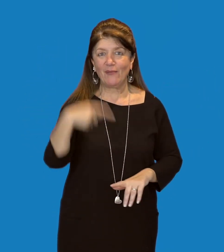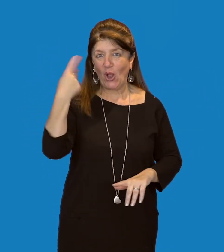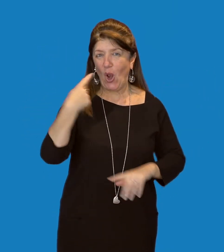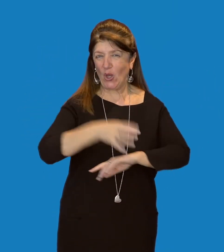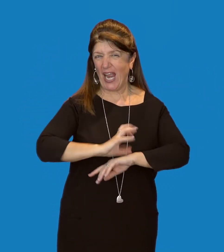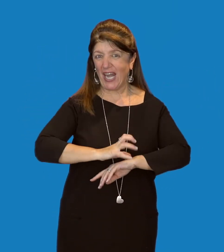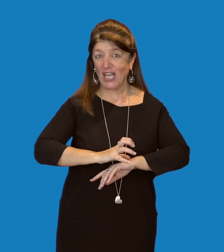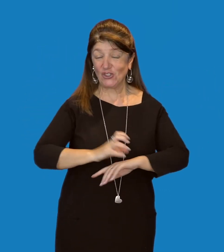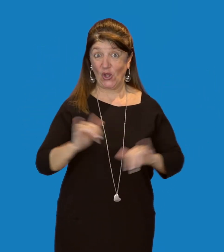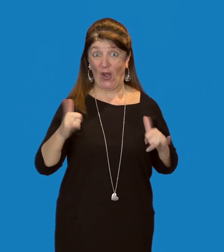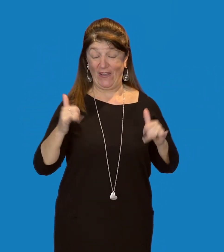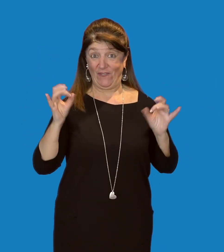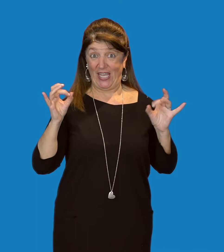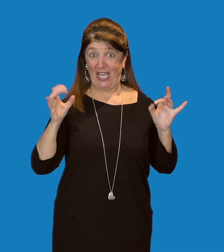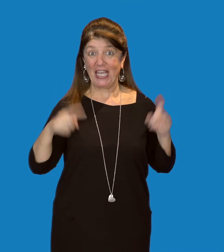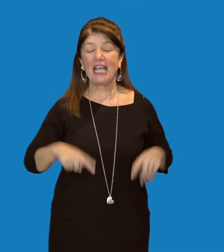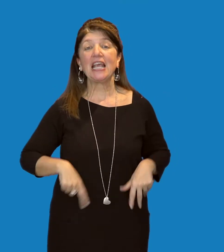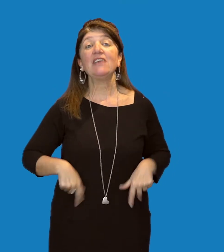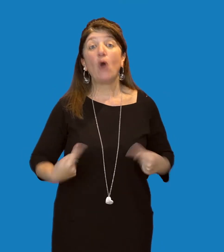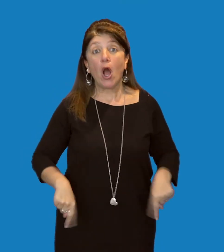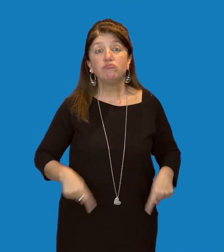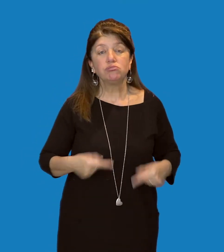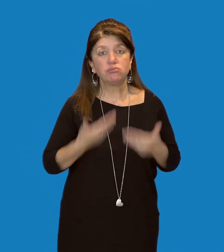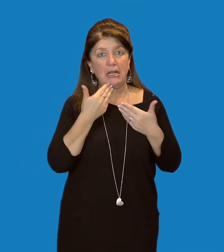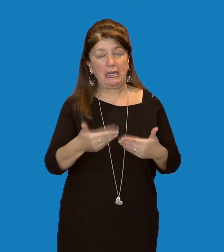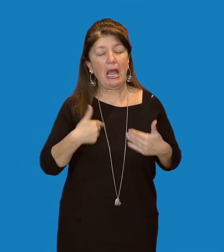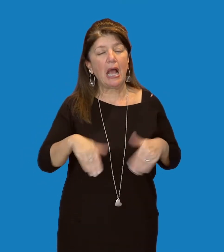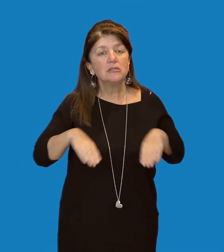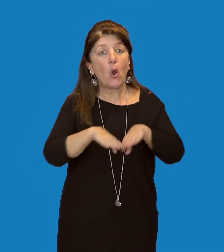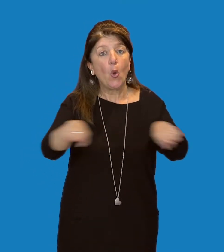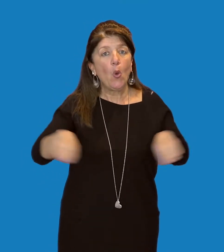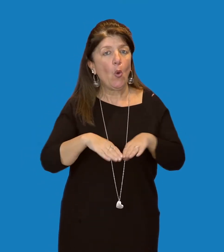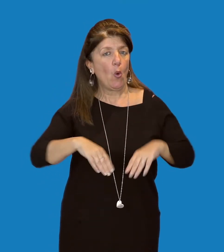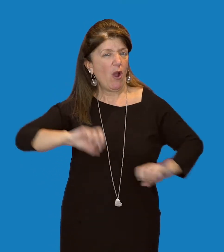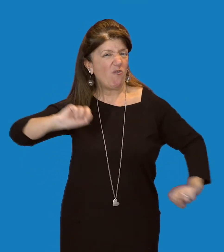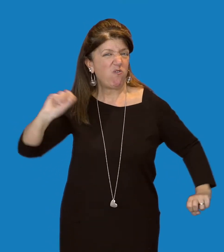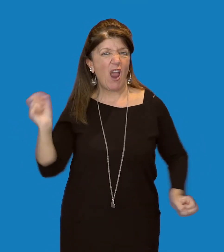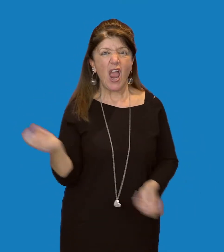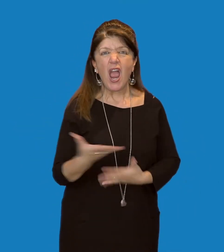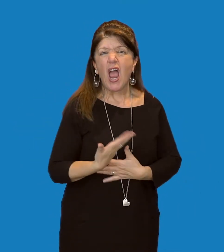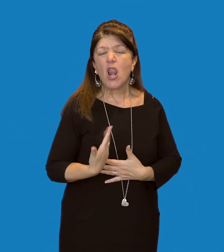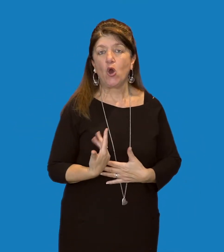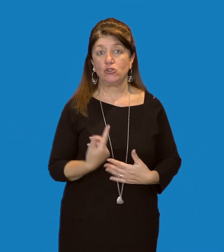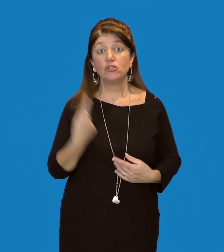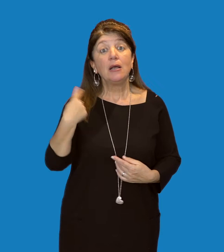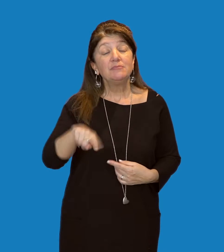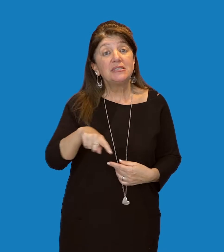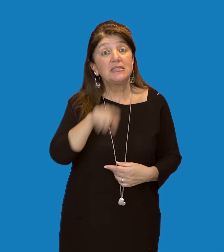aiutano a nuotare più velocemente e come timone nelle virate il pulcinella trascorrere l'inverno